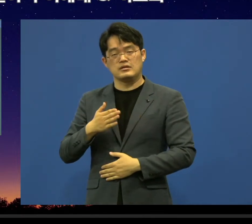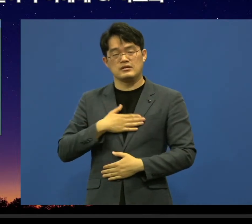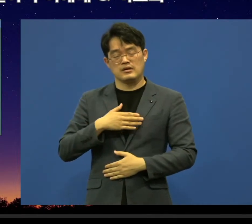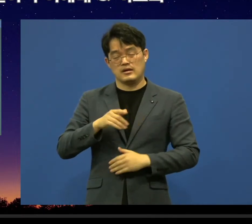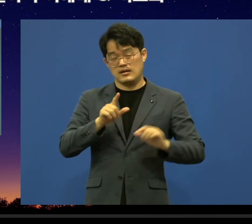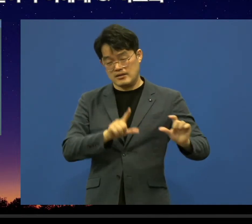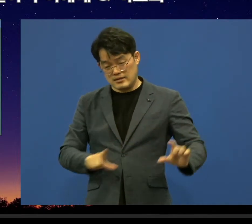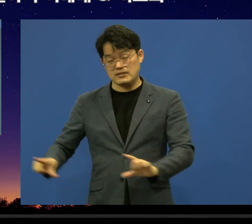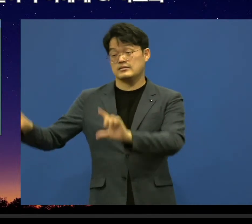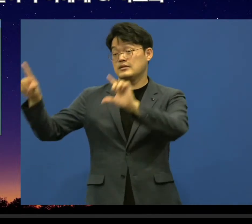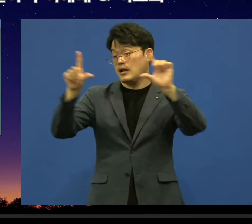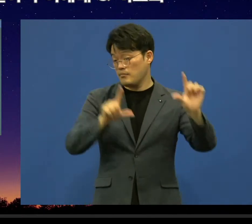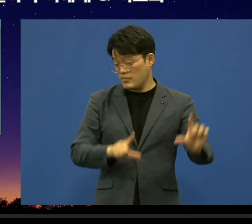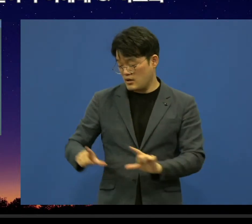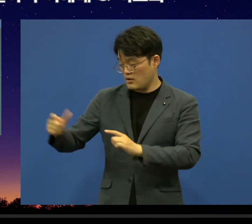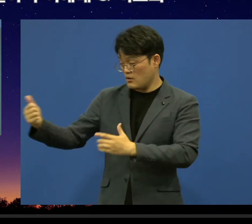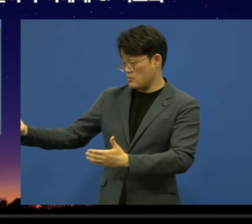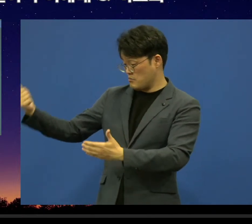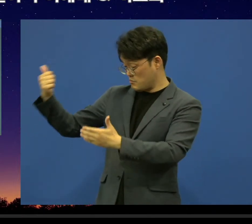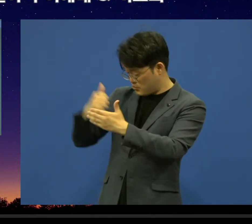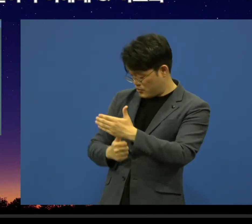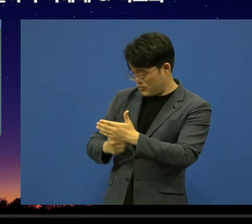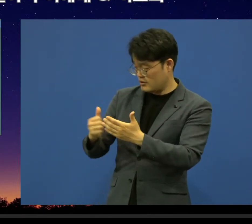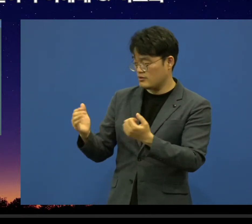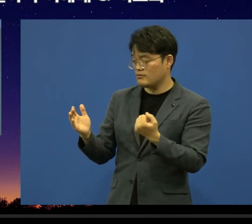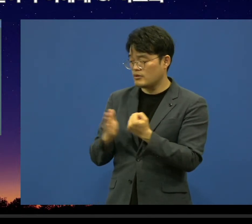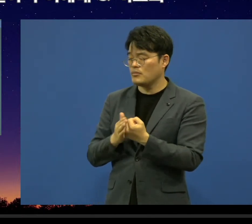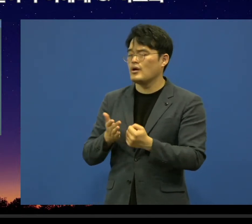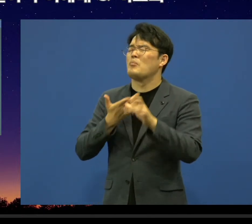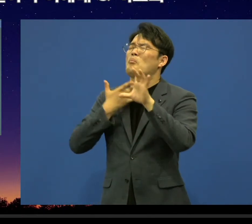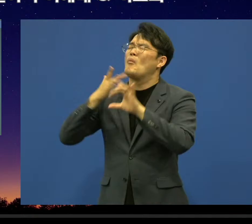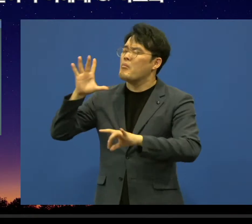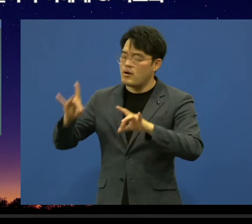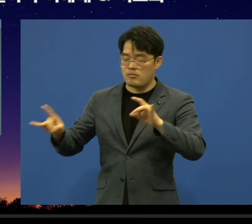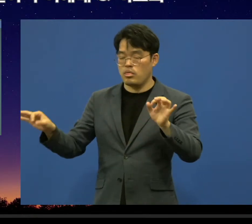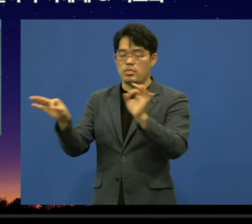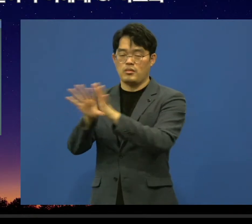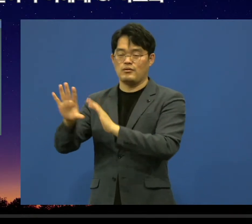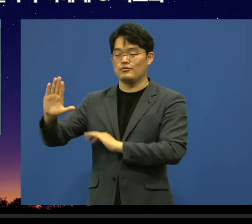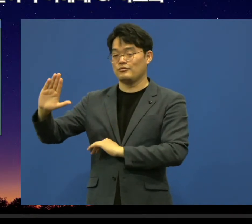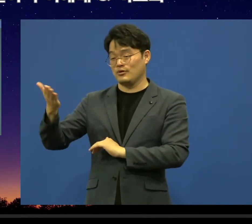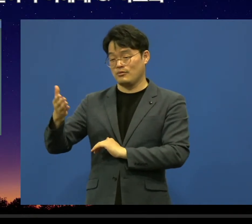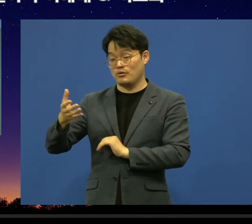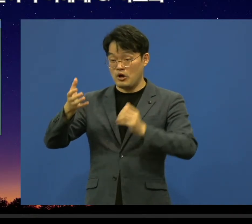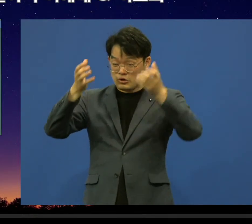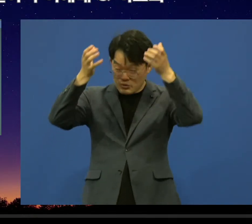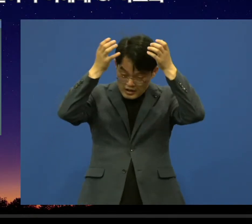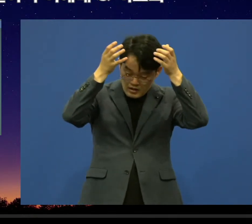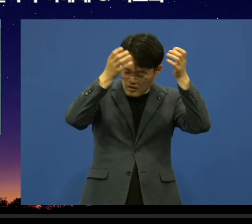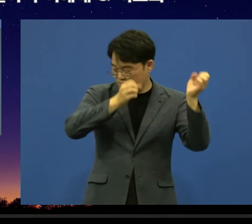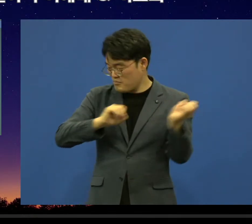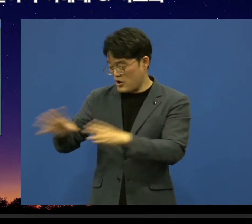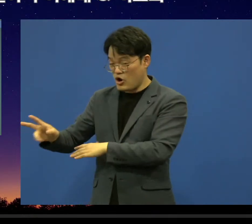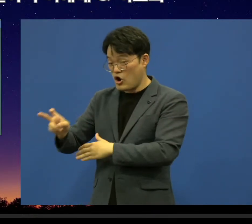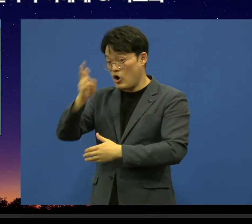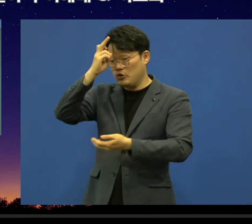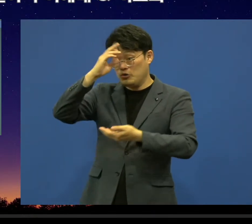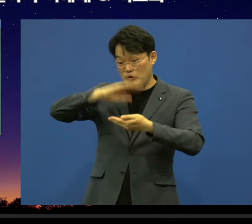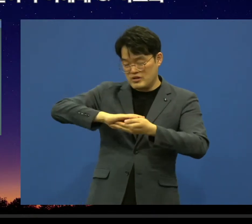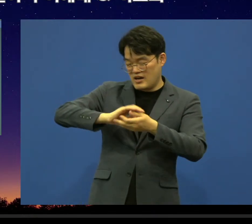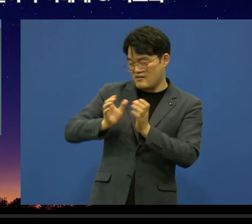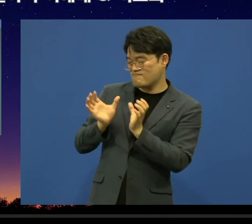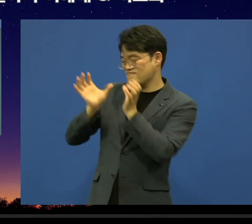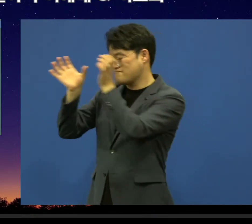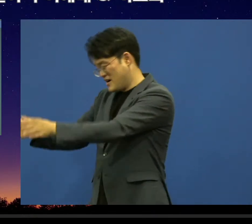목마름이 사라지는 이런 역사, 손에 도시락, 손에 든 물동이를 버려도 될 최고의 가치 하나님을